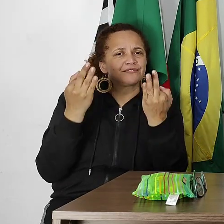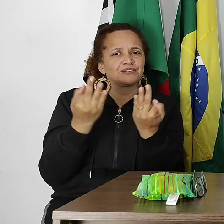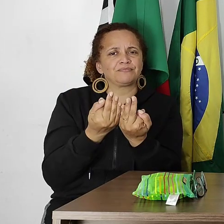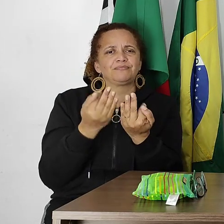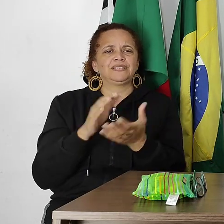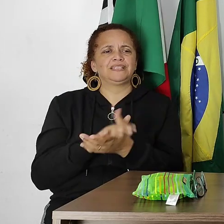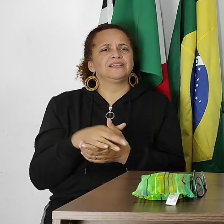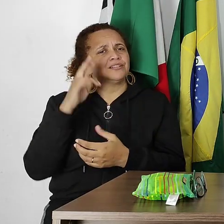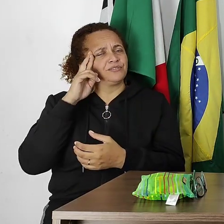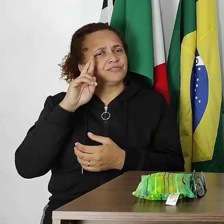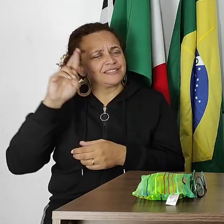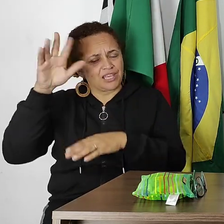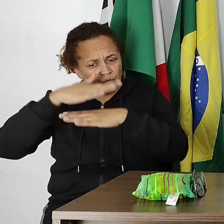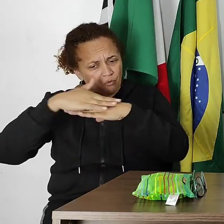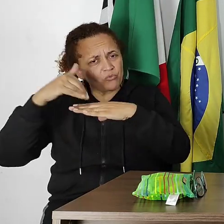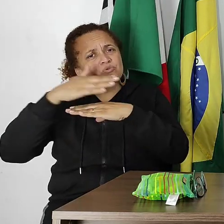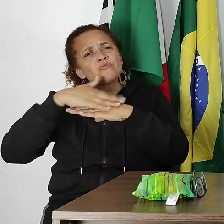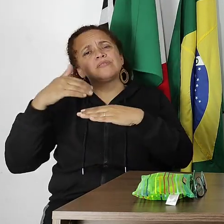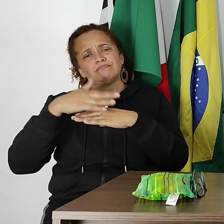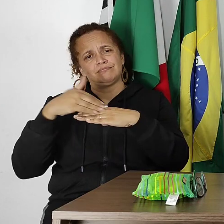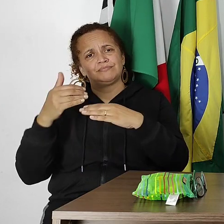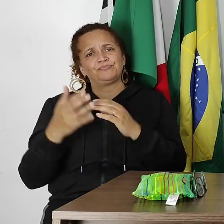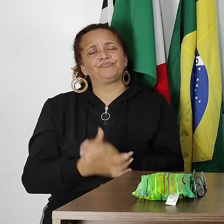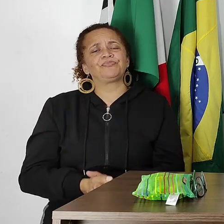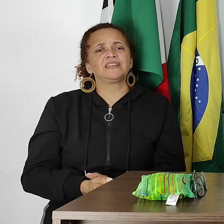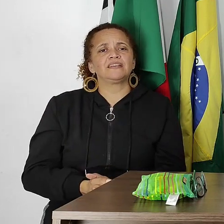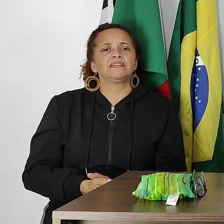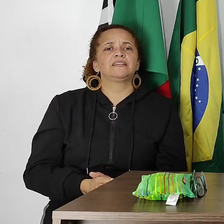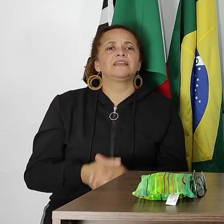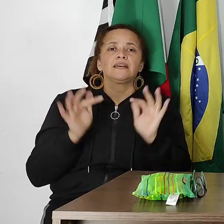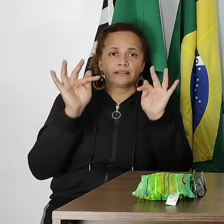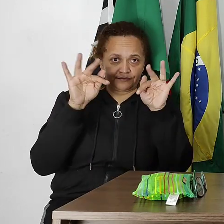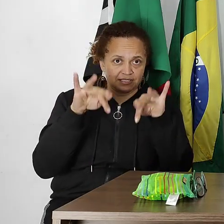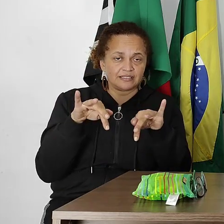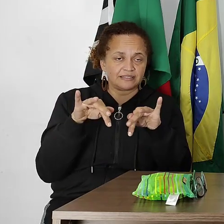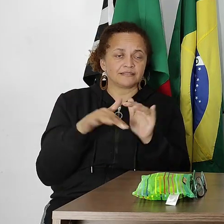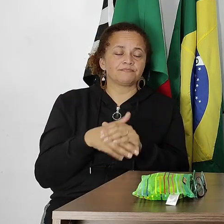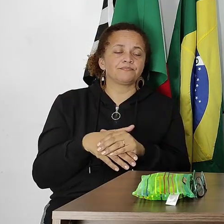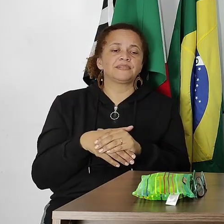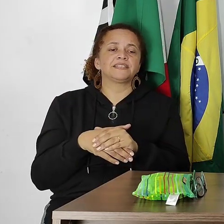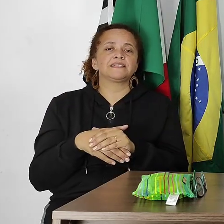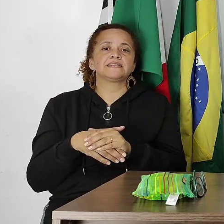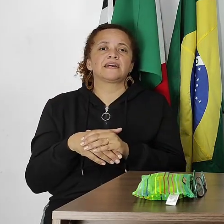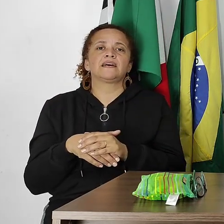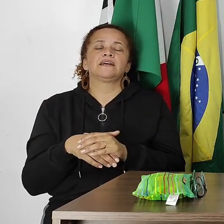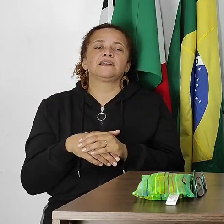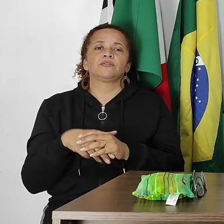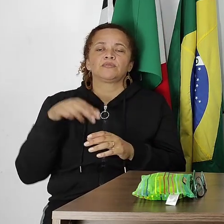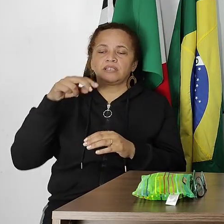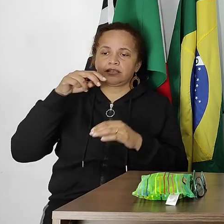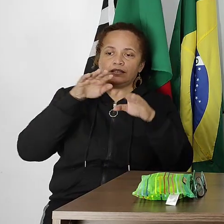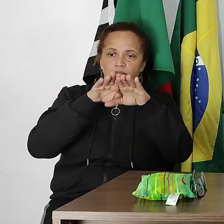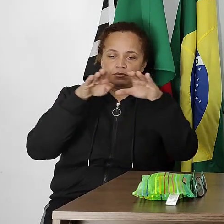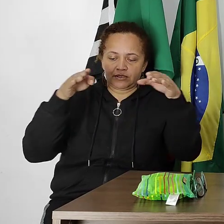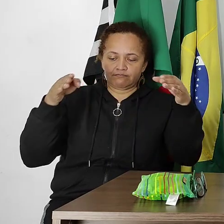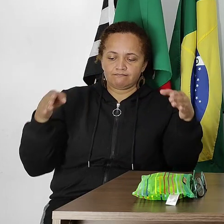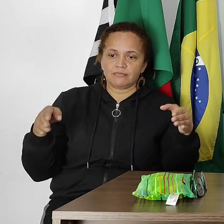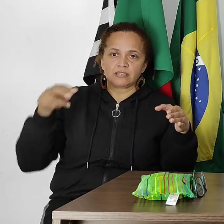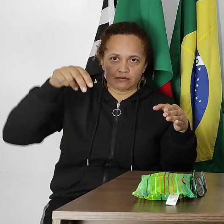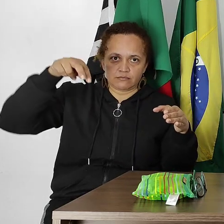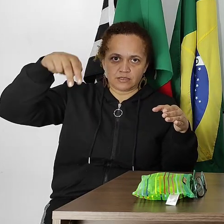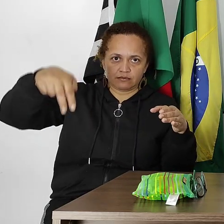tá consolando eles de uma forma. E aí eles terminaram, desceram as escadas ali do púlpito, o Espírito